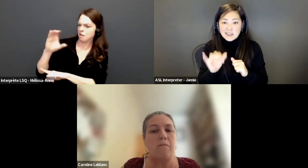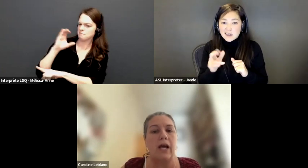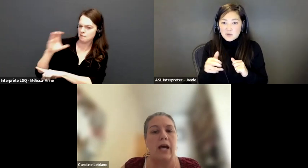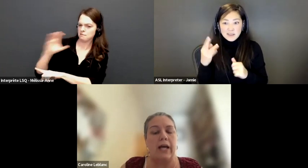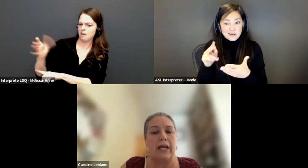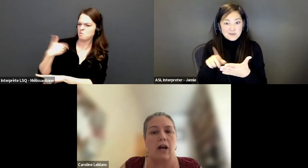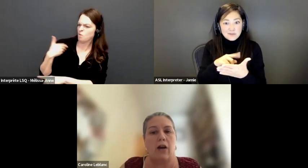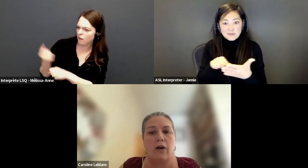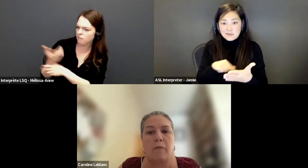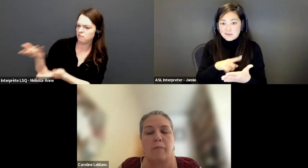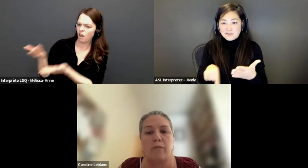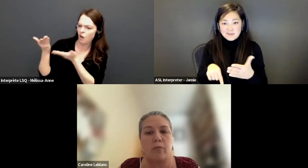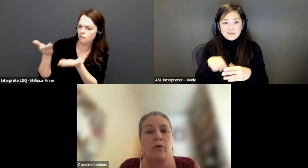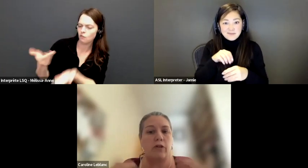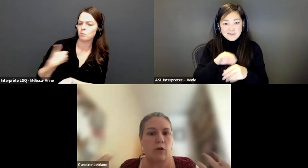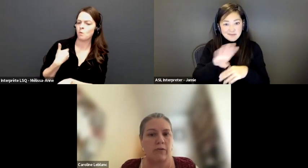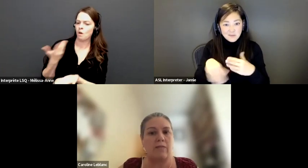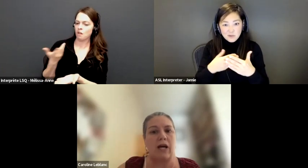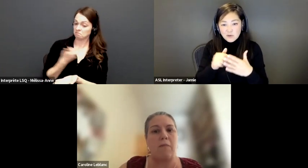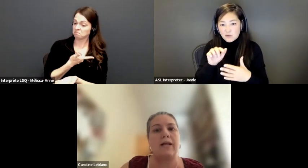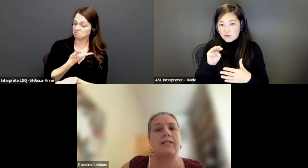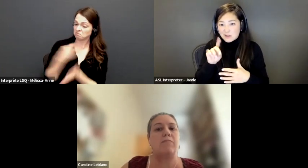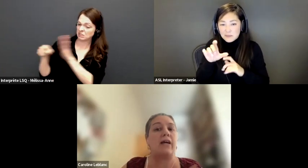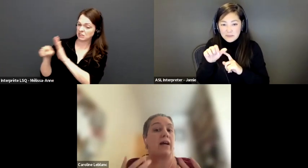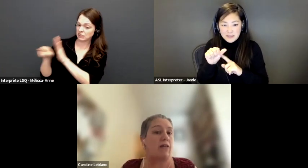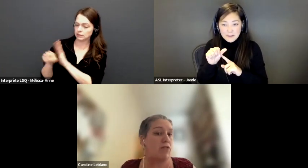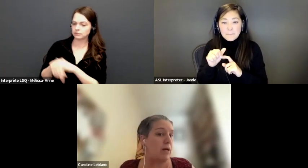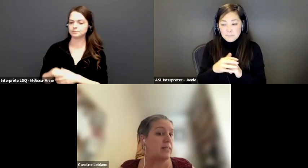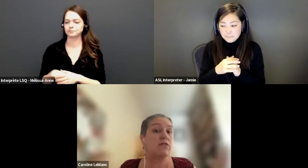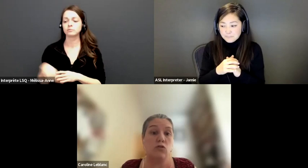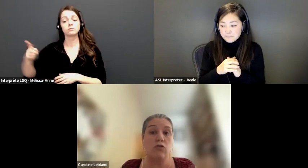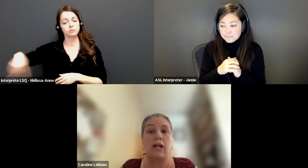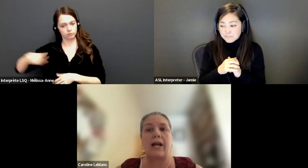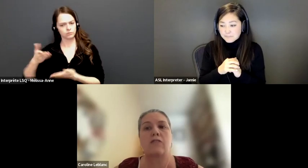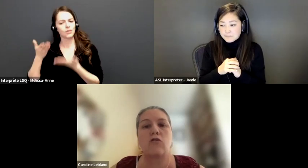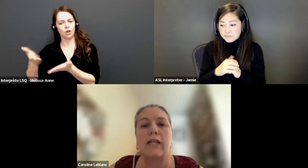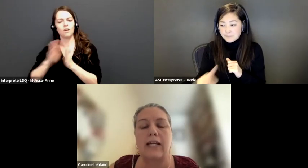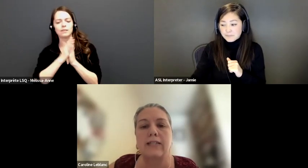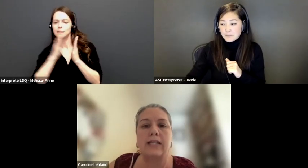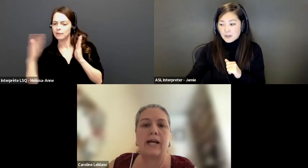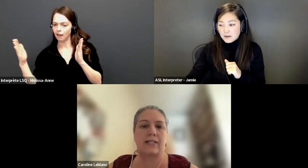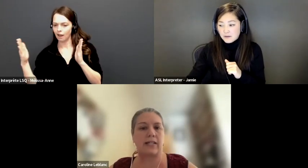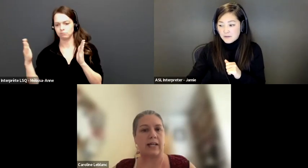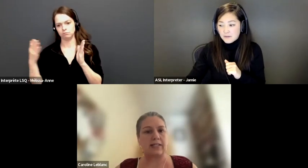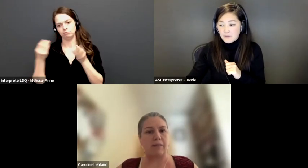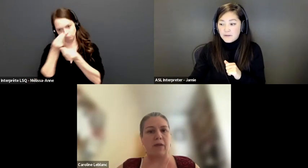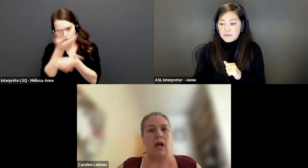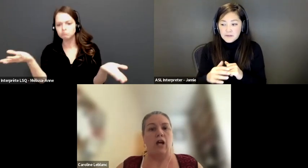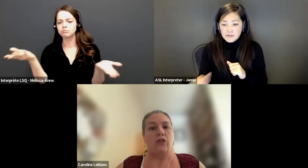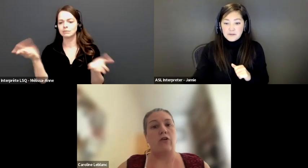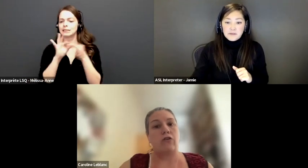décideurs. Et de plus, ils ont aussi mis en place des dépliants informatifs sur la réduction des risques, qui est assez